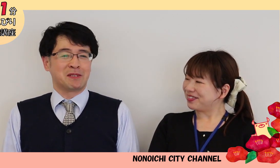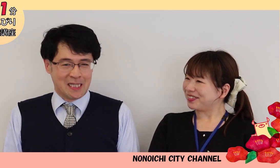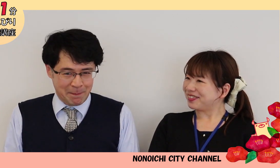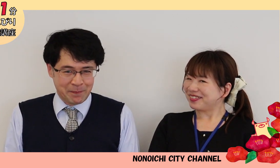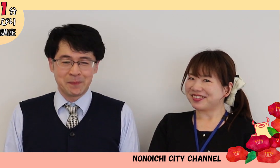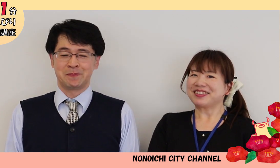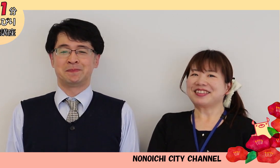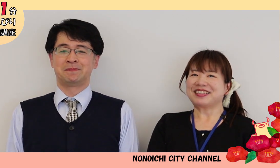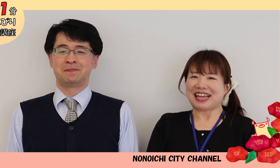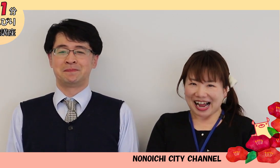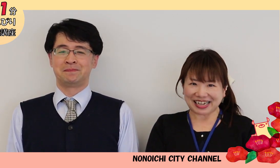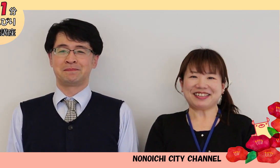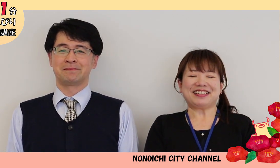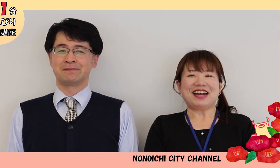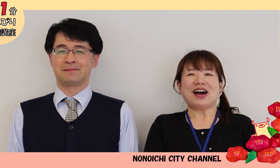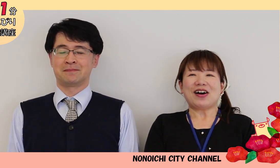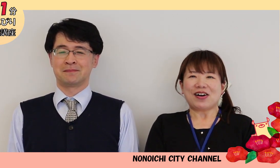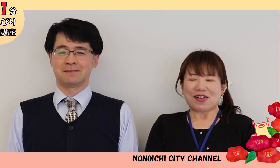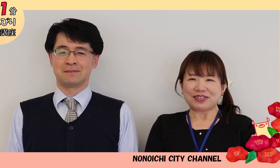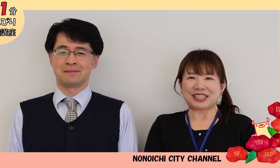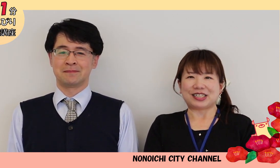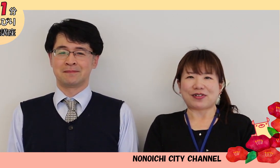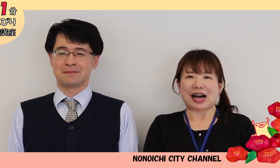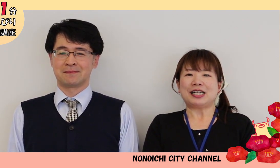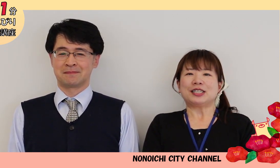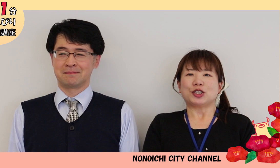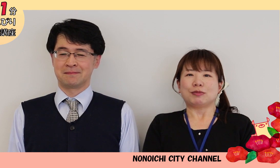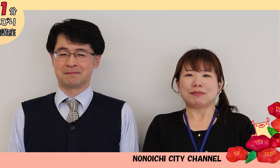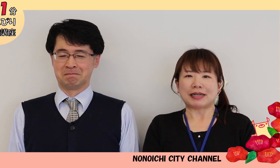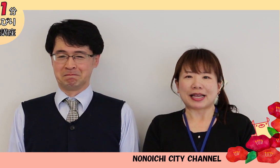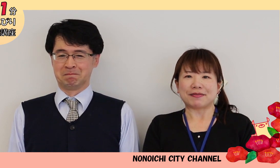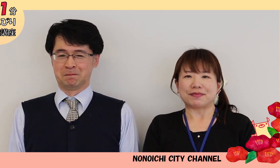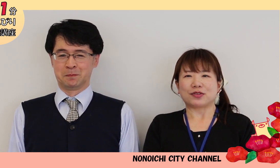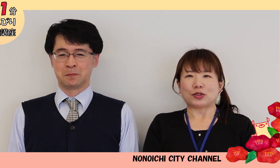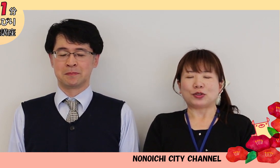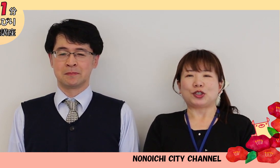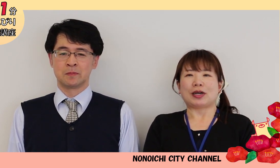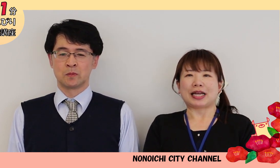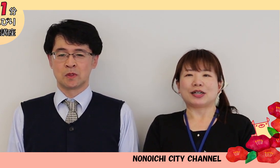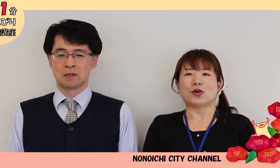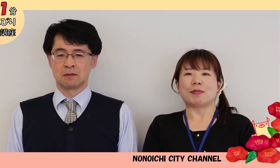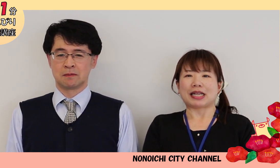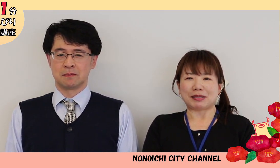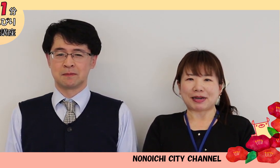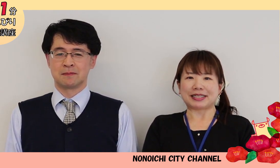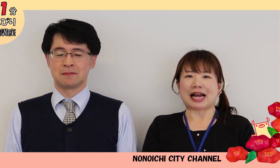ました。 はい、本日はすみませんという手話単語を学びました。